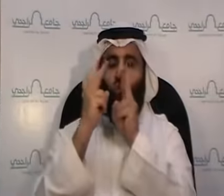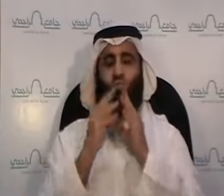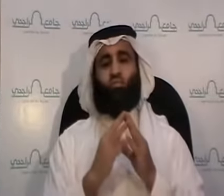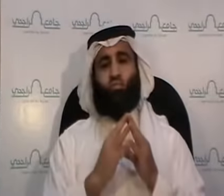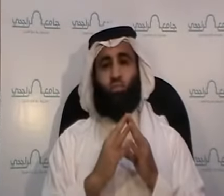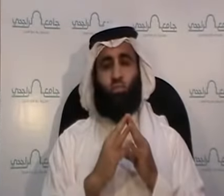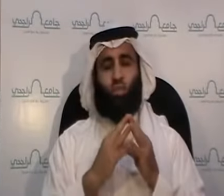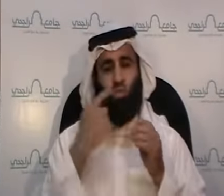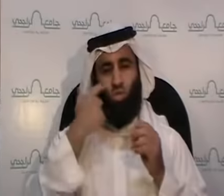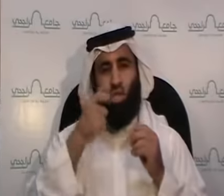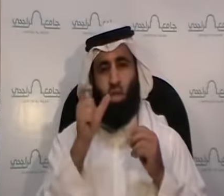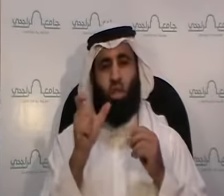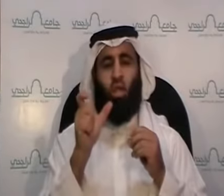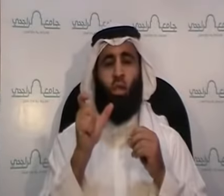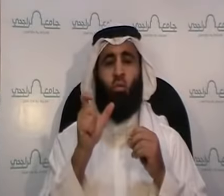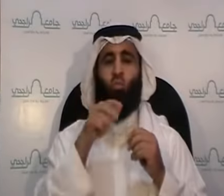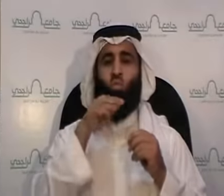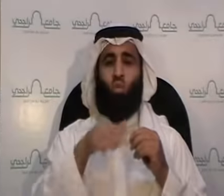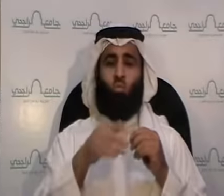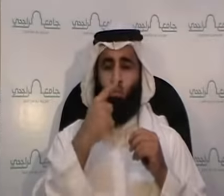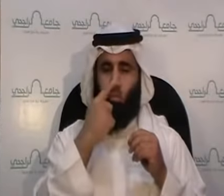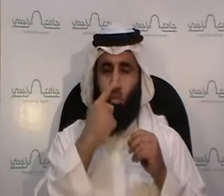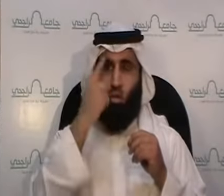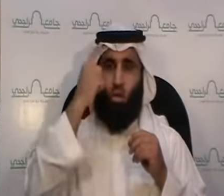وأشهد أن محمدًا عبده ورسوله